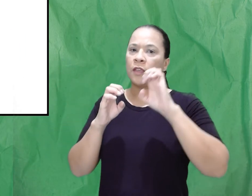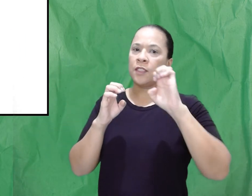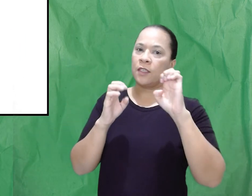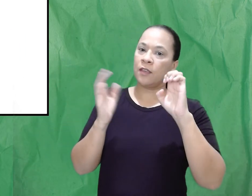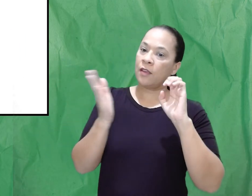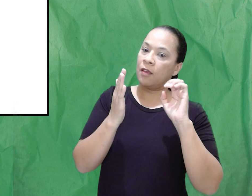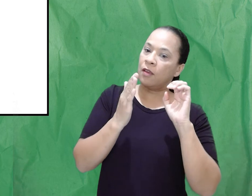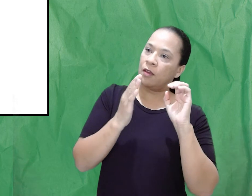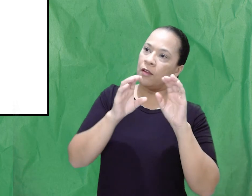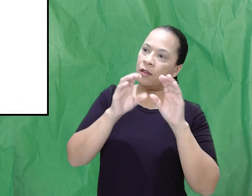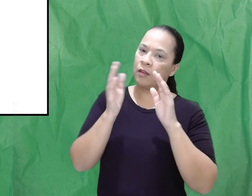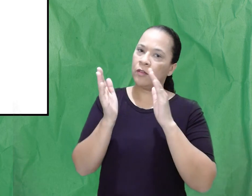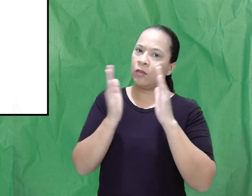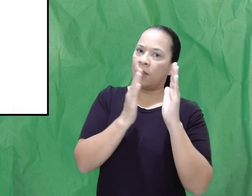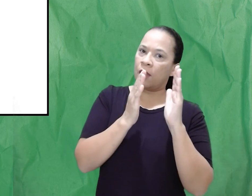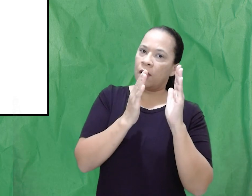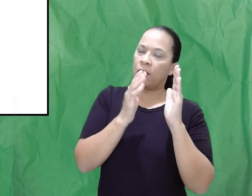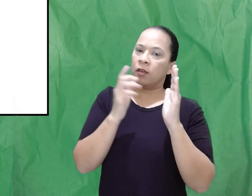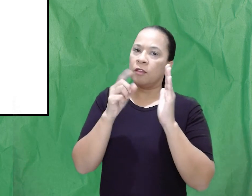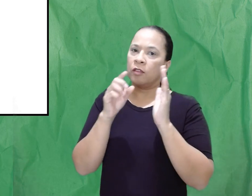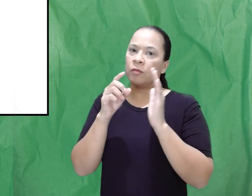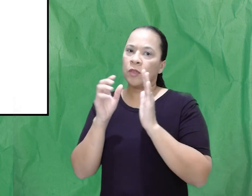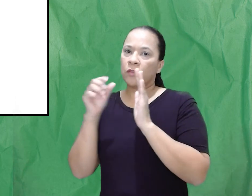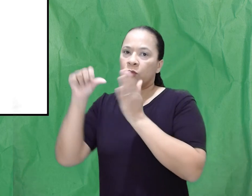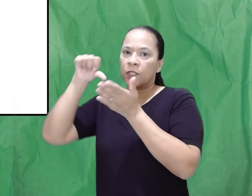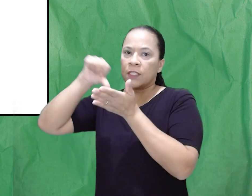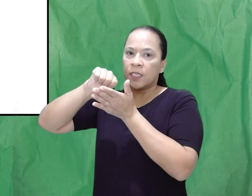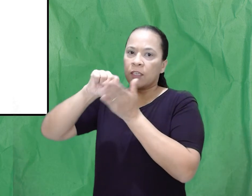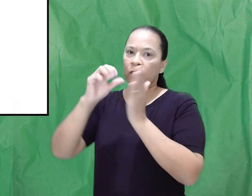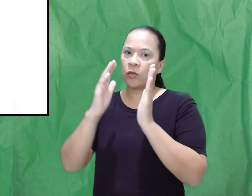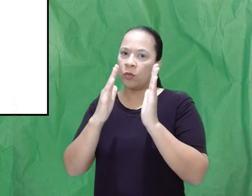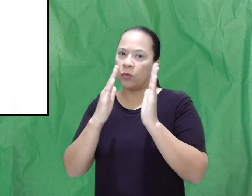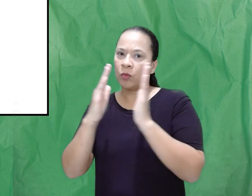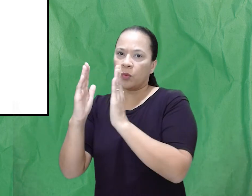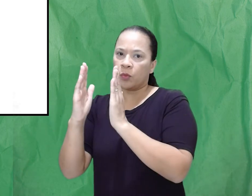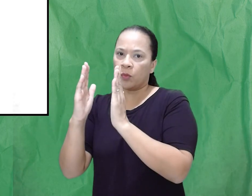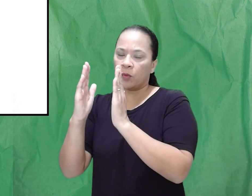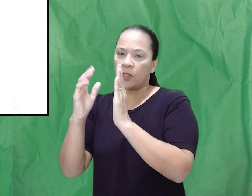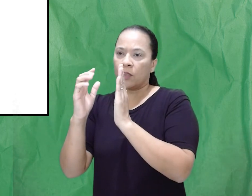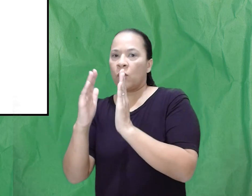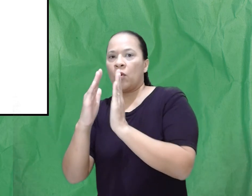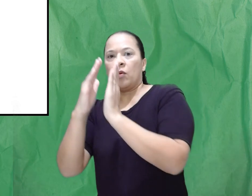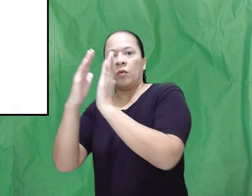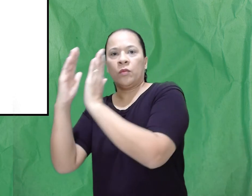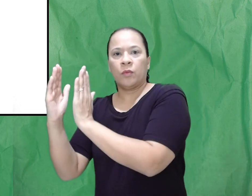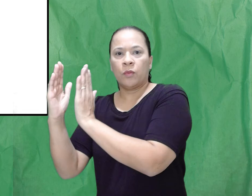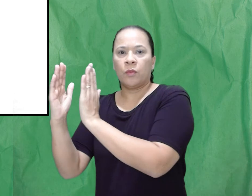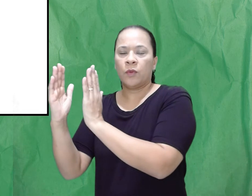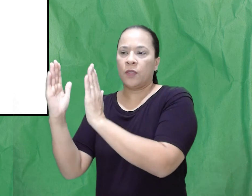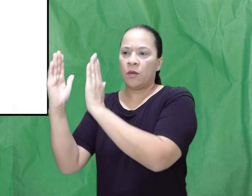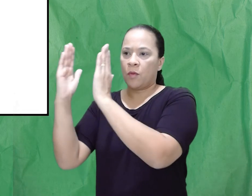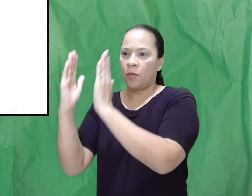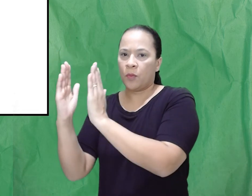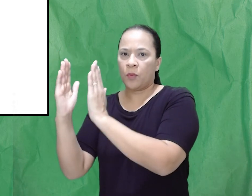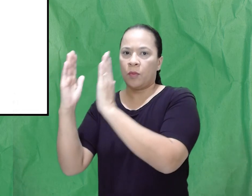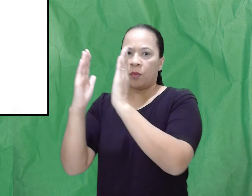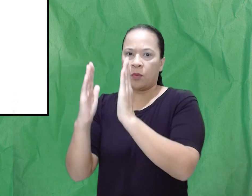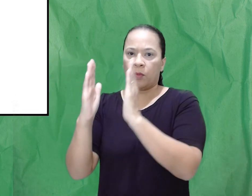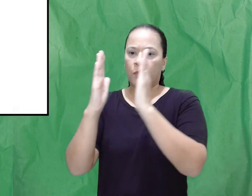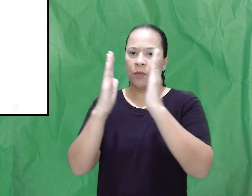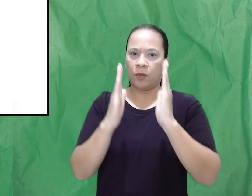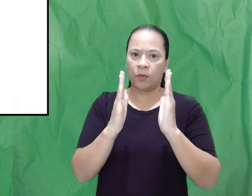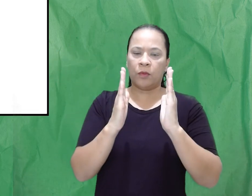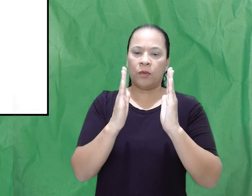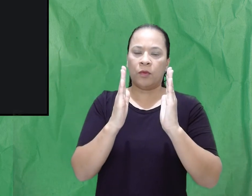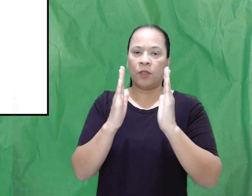fica no centro. Então, na direita, se eu botar right. E aqui é relacionado ao alinhamento vertical. Por exemplo, se eu